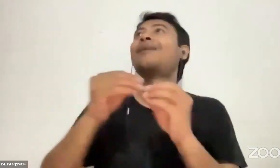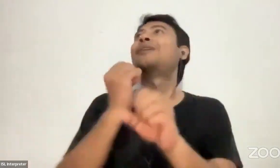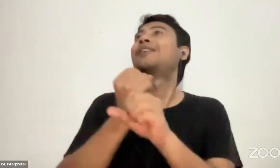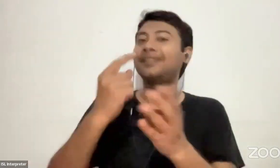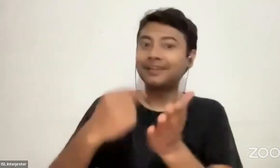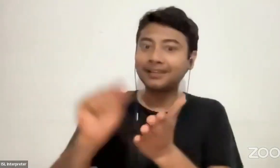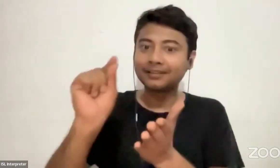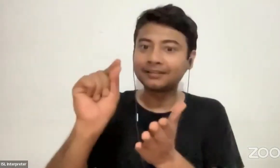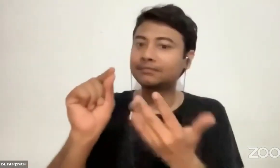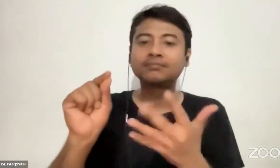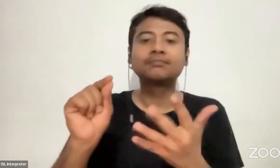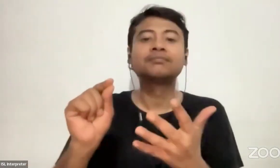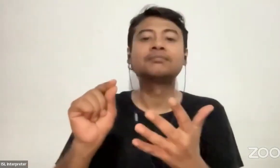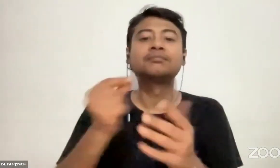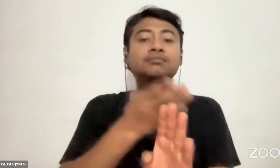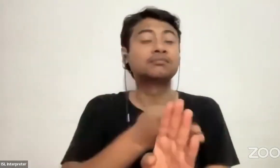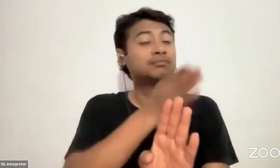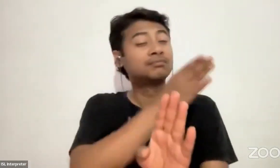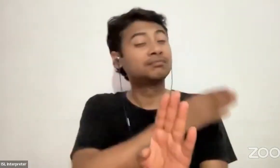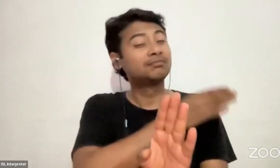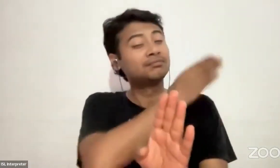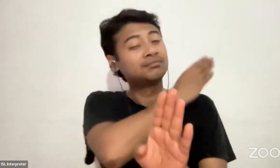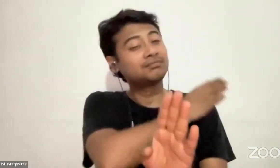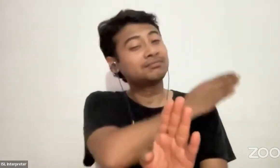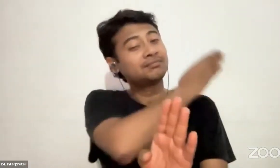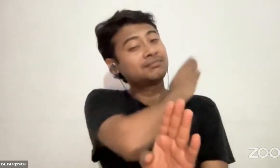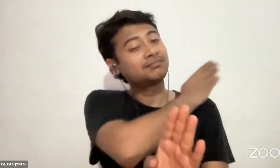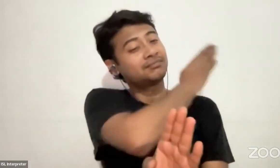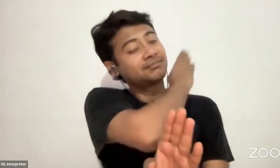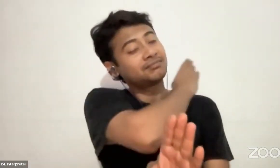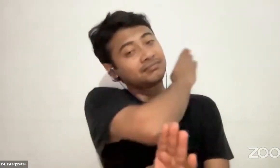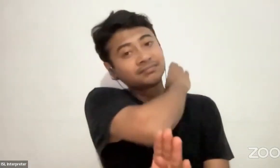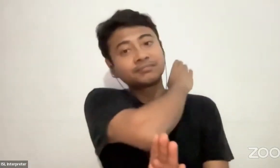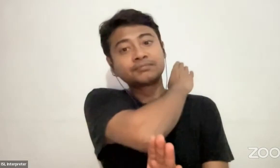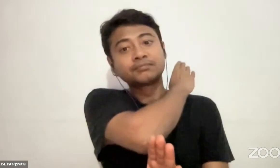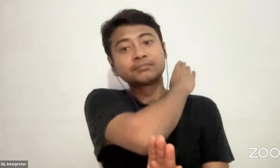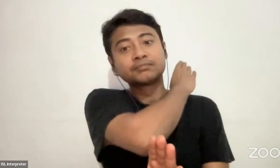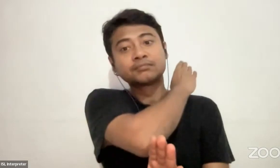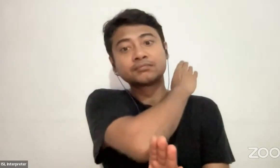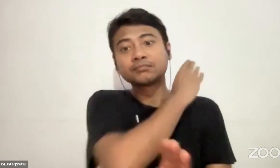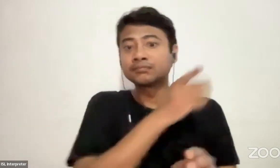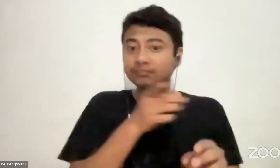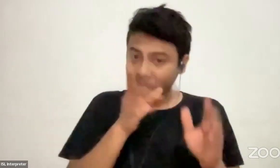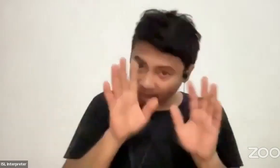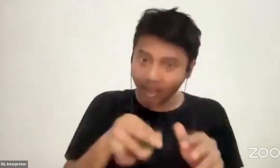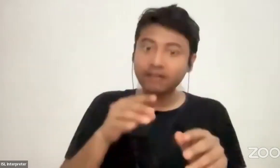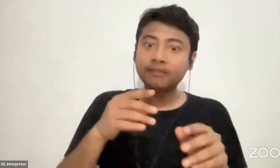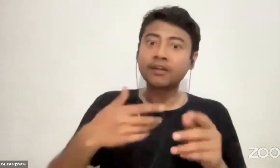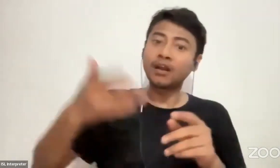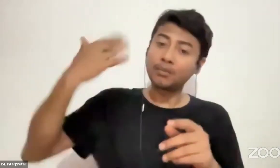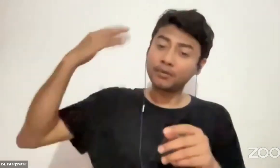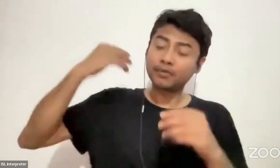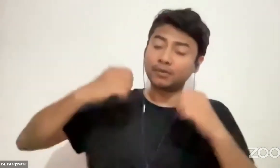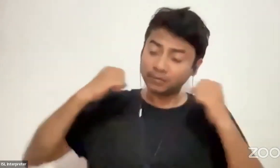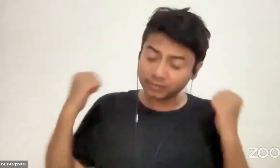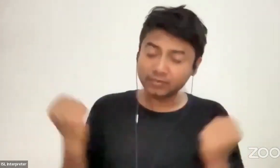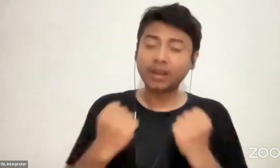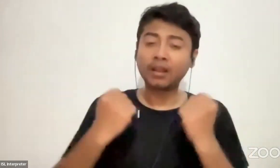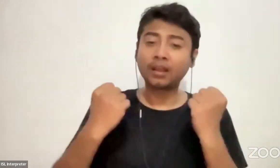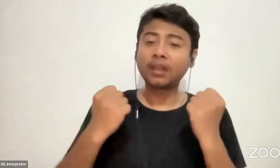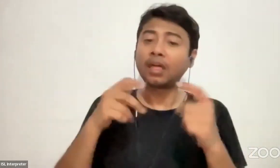मेरी शरण में आता है। कि जिसको जन्मों जन्मों तक जिसने ज्ञान लिया है, आप सोचिए, बर्थ आफ्टर